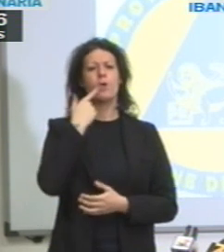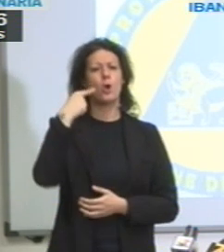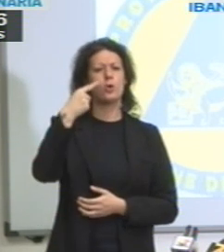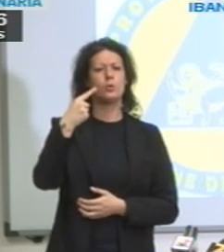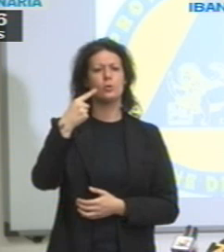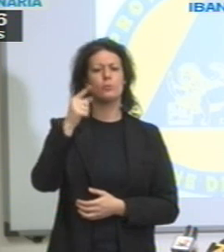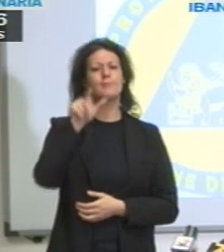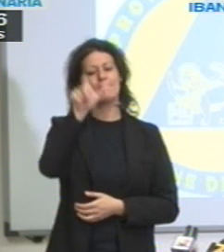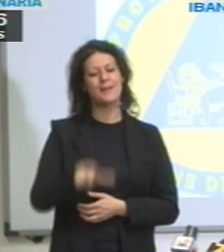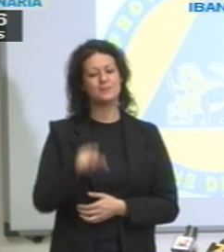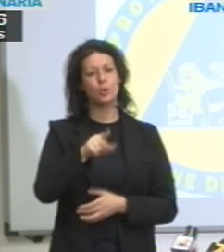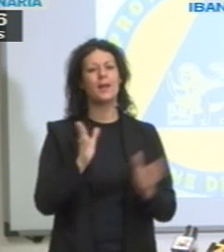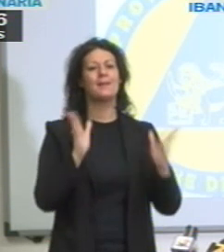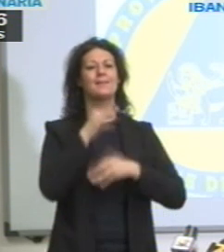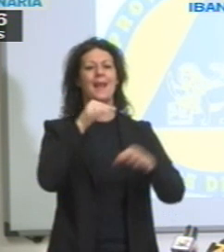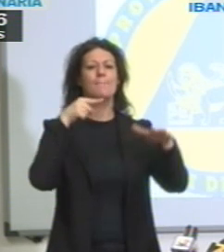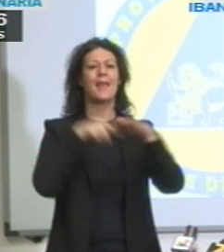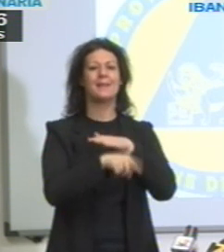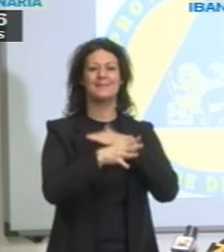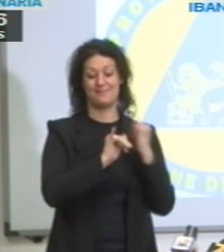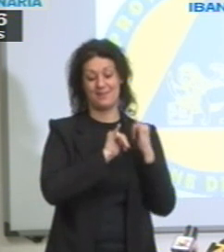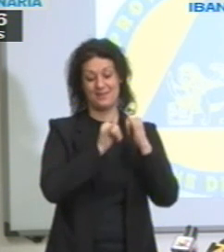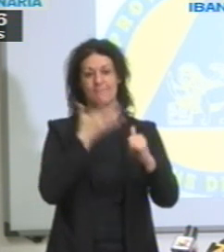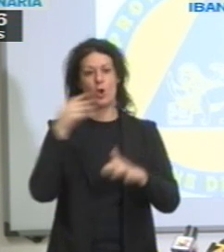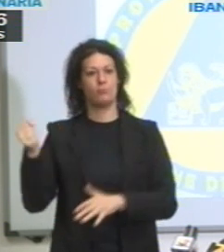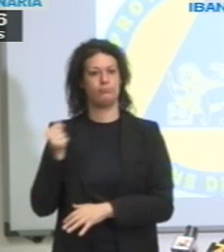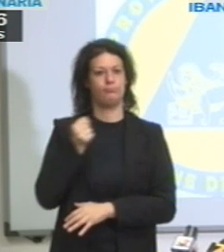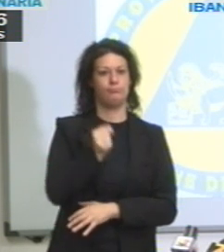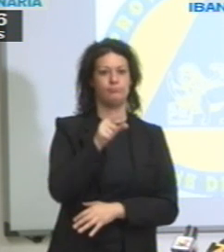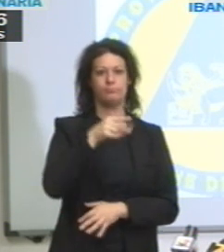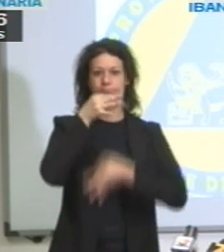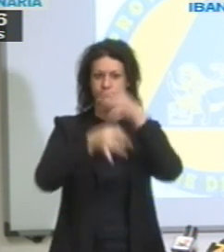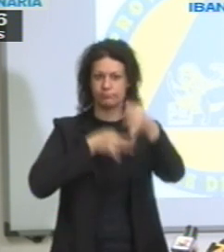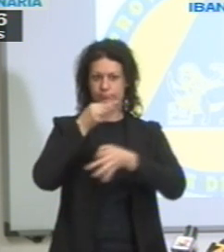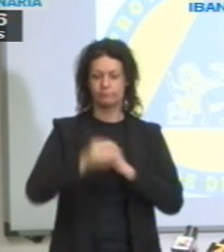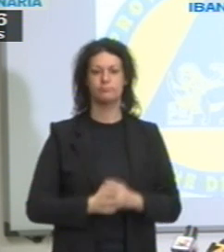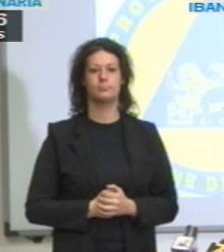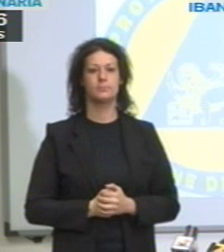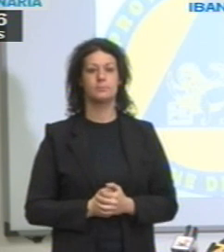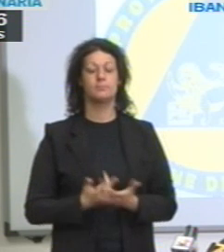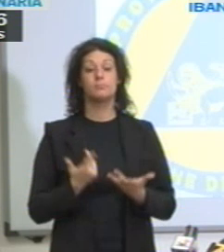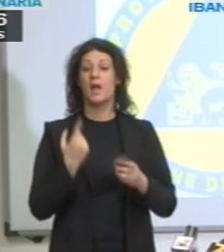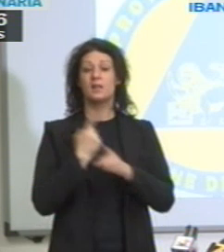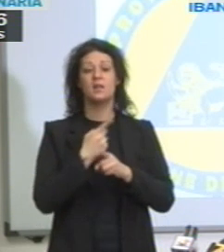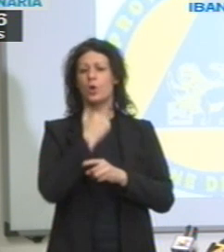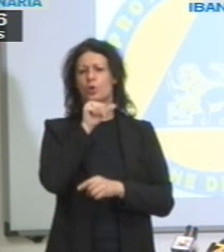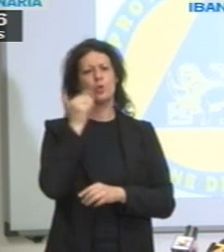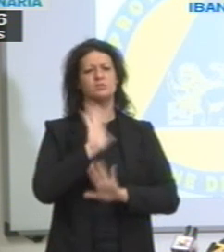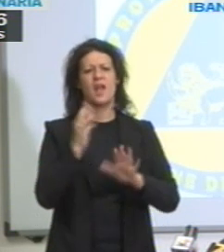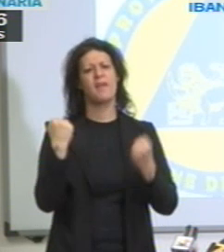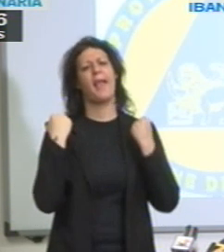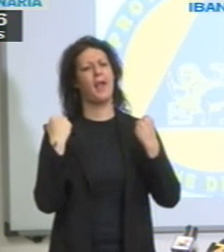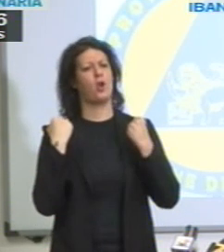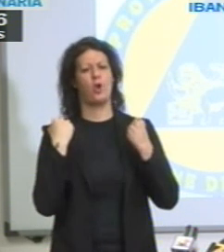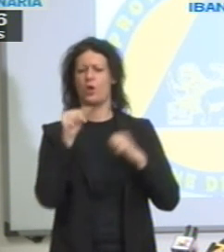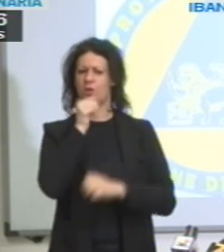intensiva, porteremo gli intensivisti, coloro che si occupano di terapie intensive, però dico che questi sono gesti eroici da poco. Quindi l'invito a tutti